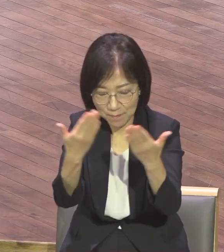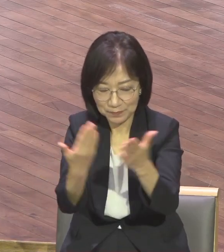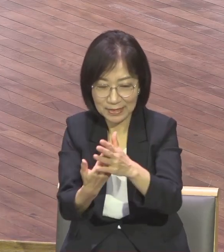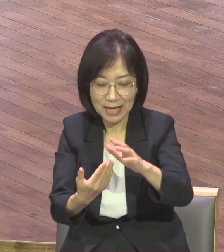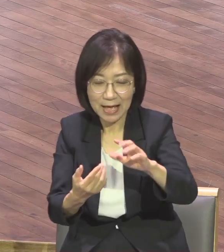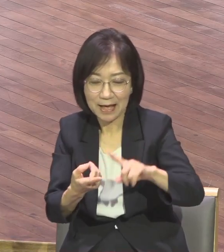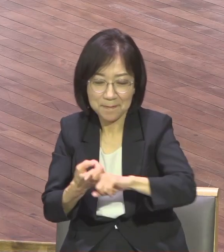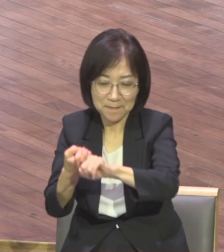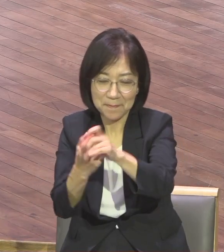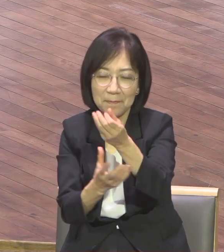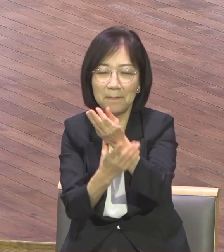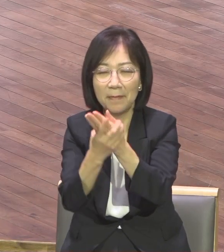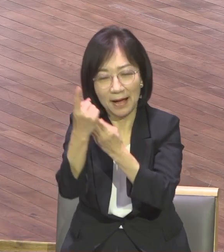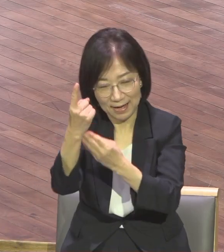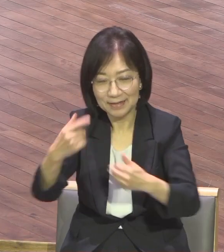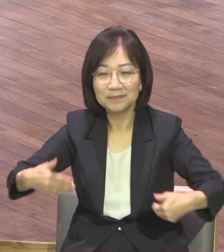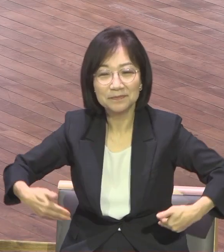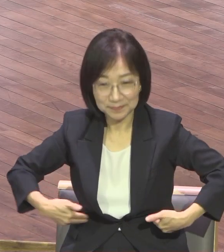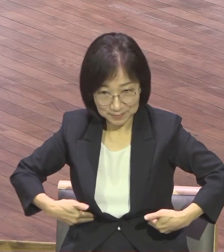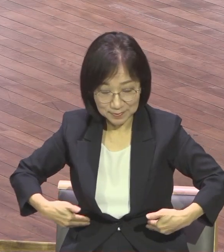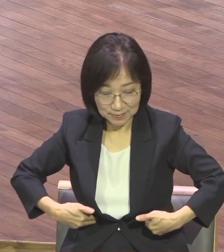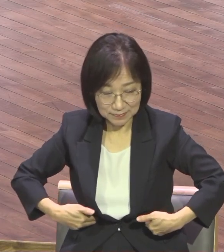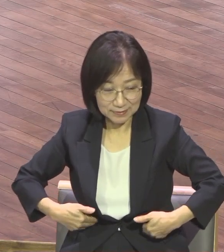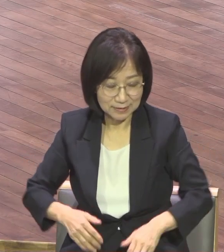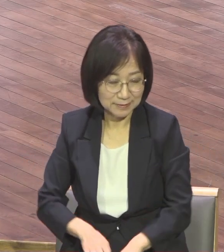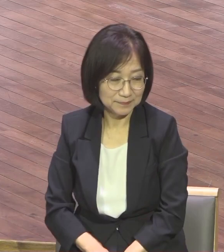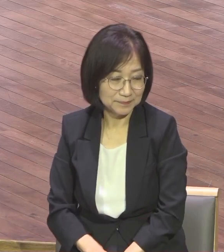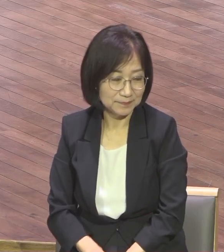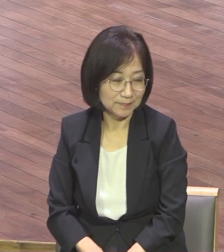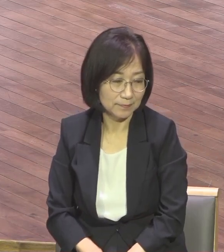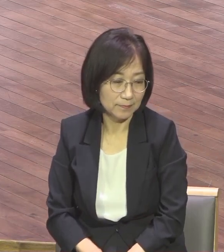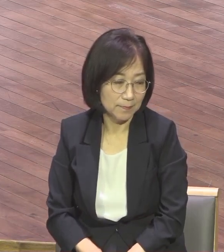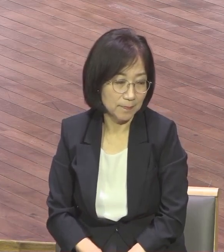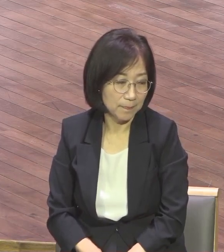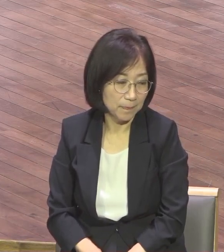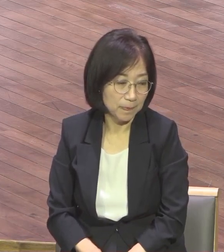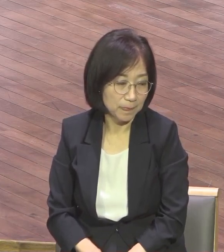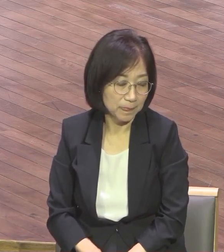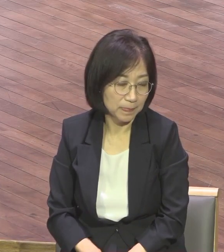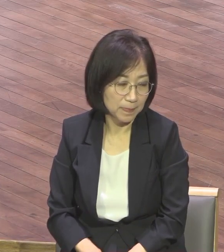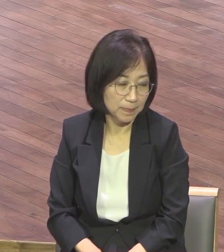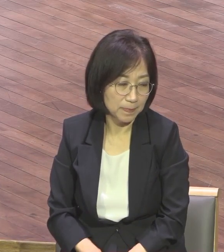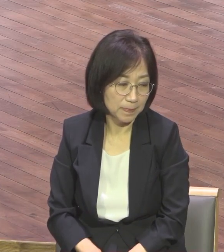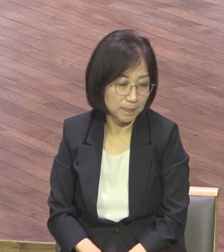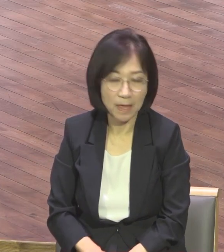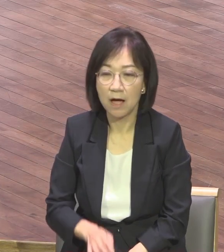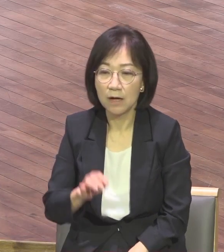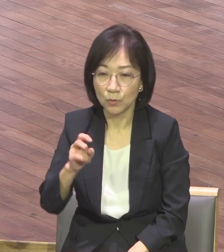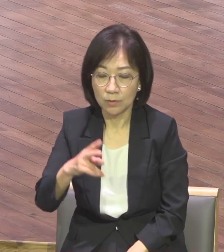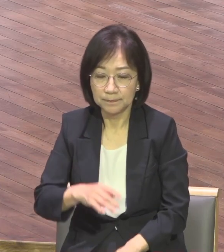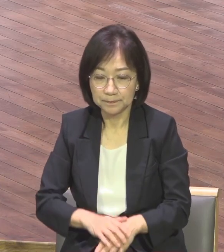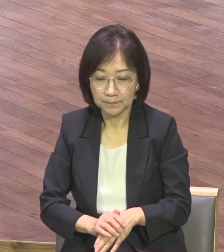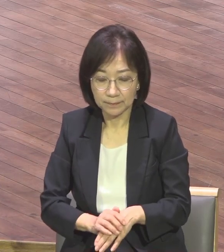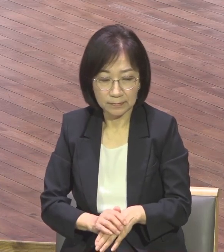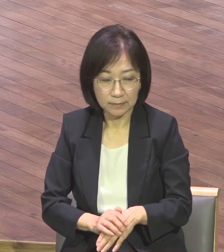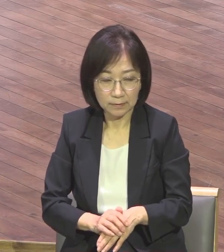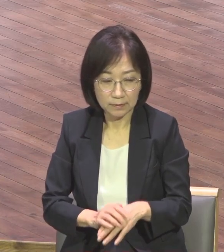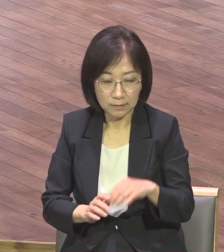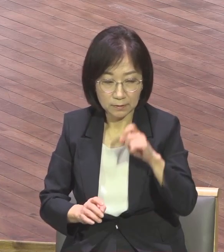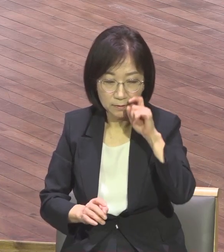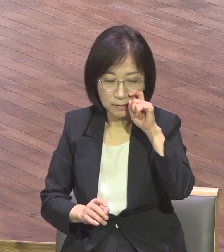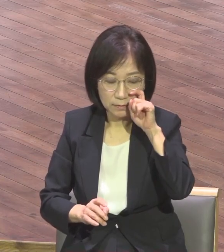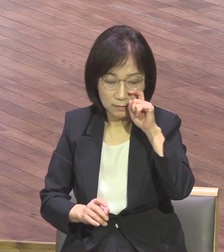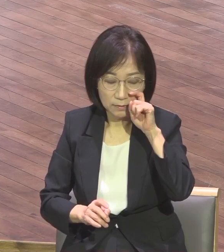11장에 보면 안디옥 교회가 어떻게 그리스도인이라 처음 불릴 정도로 영향을 입히는 원팀이